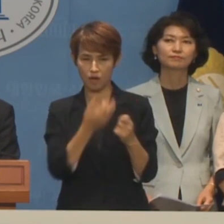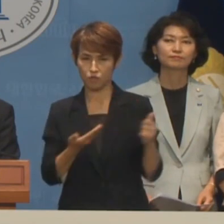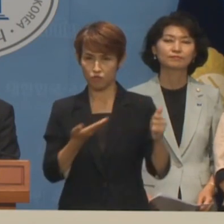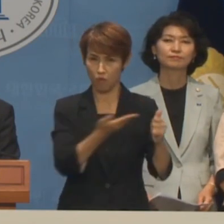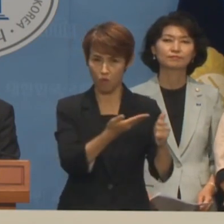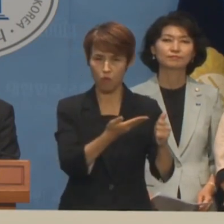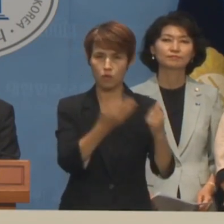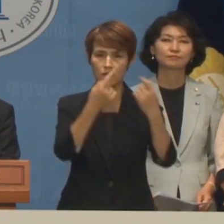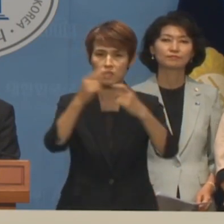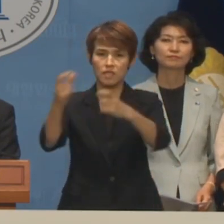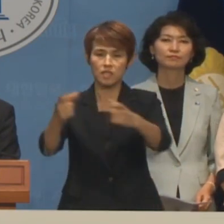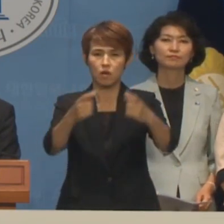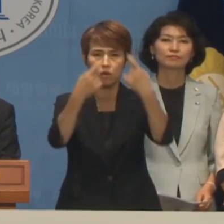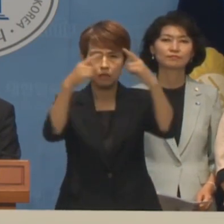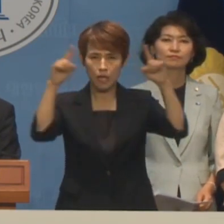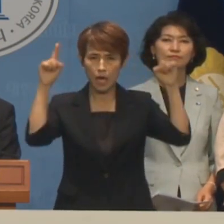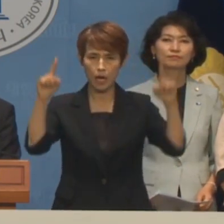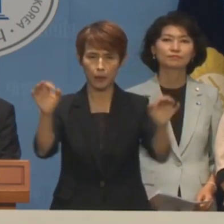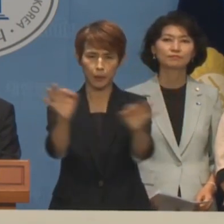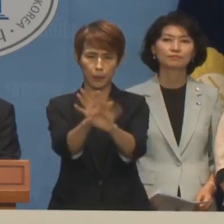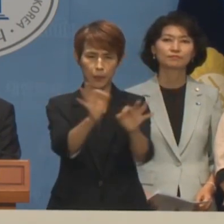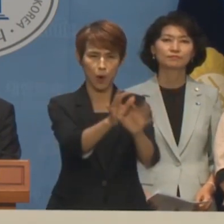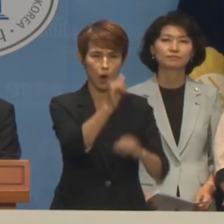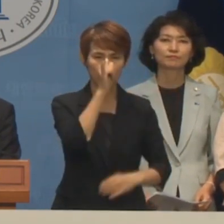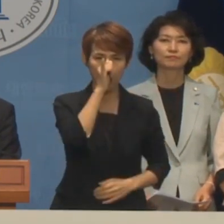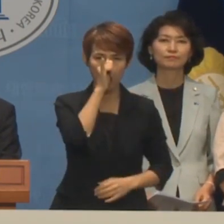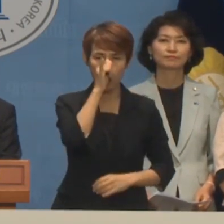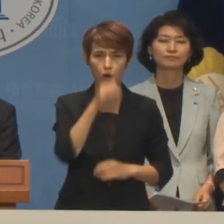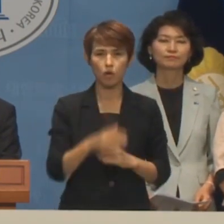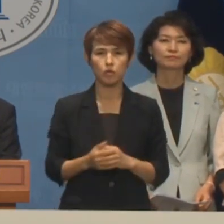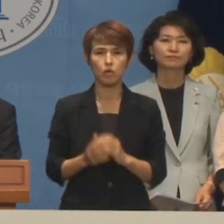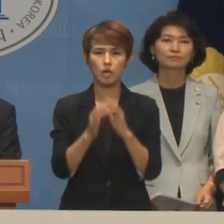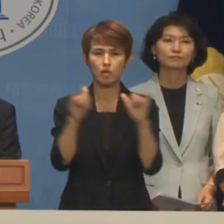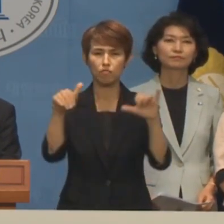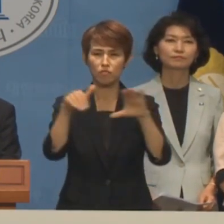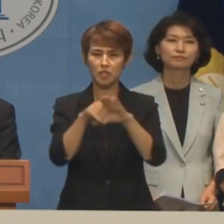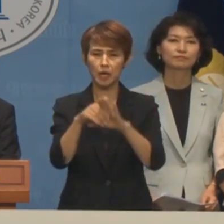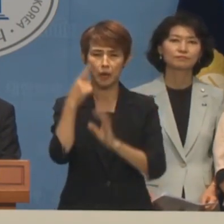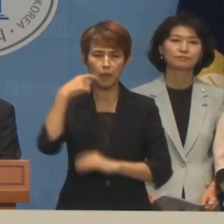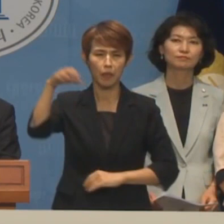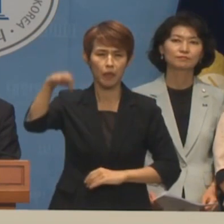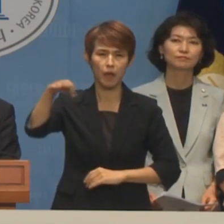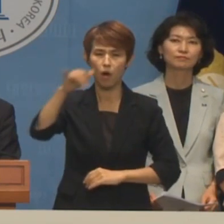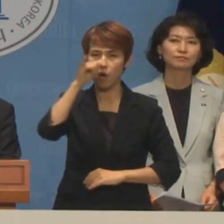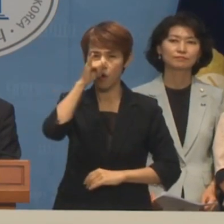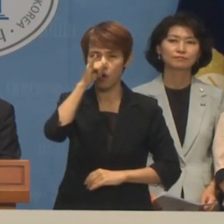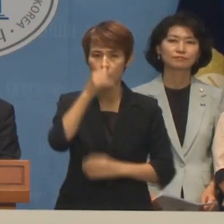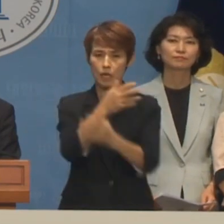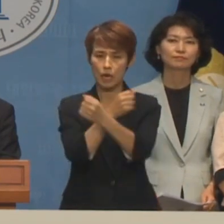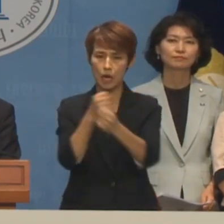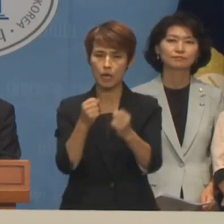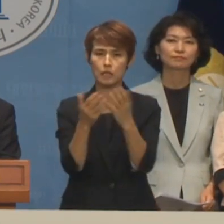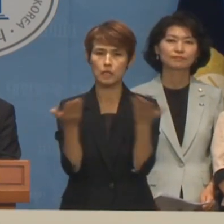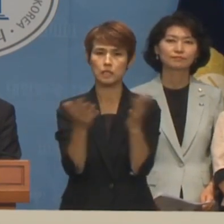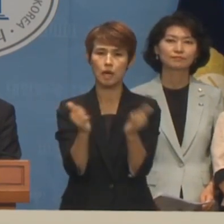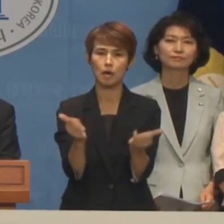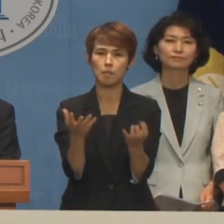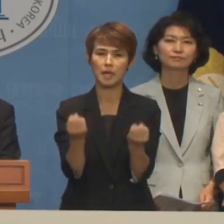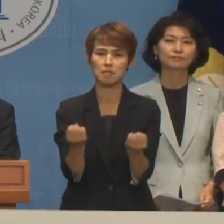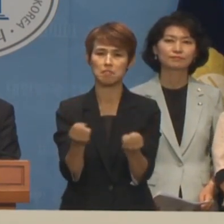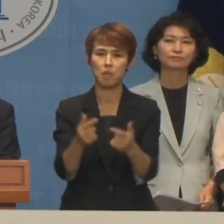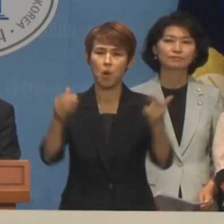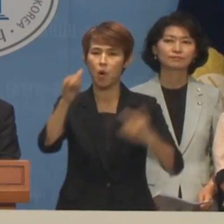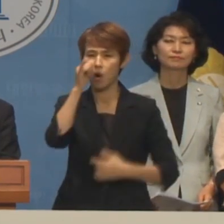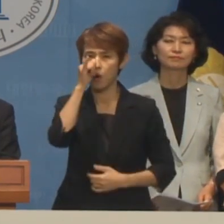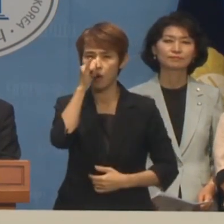소멸, 인문학 기초과학 홀대, 비정규직 양산 등 지속 가능한 대학의